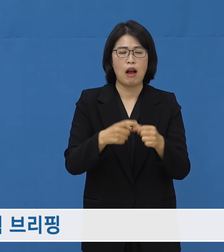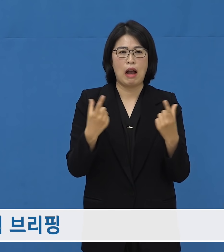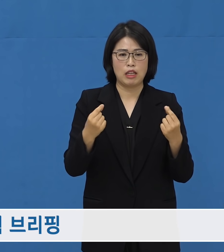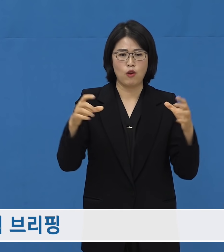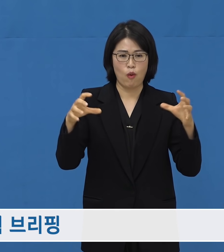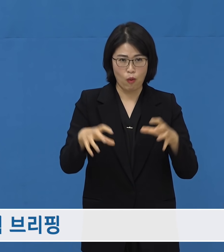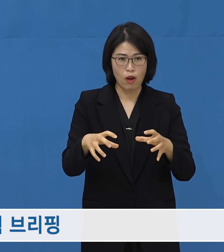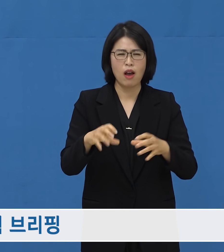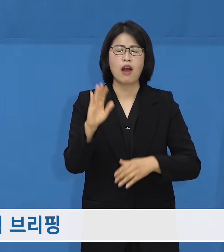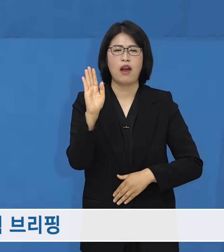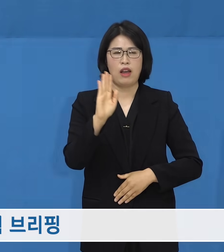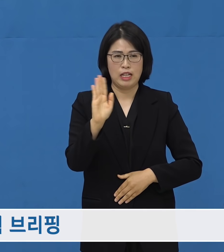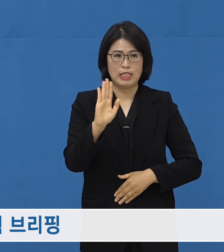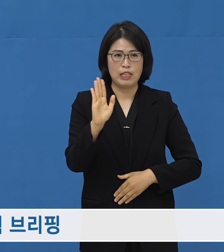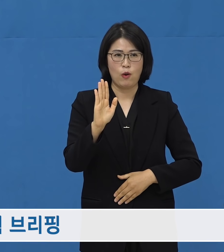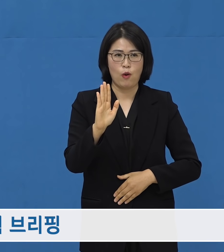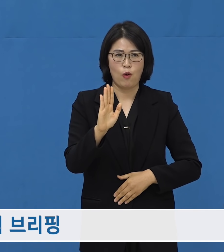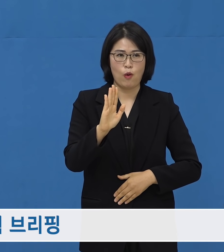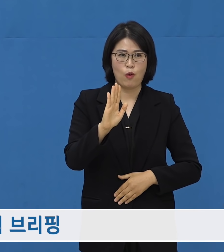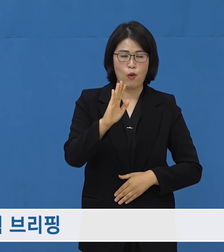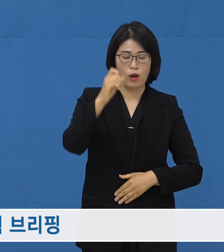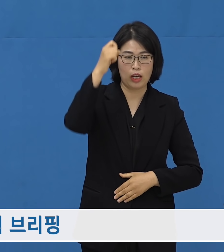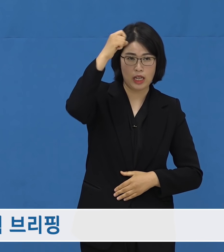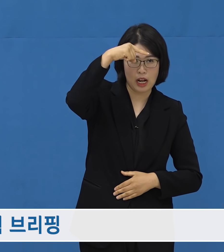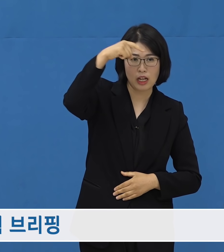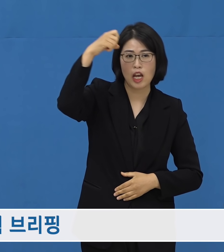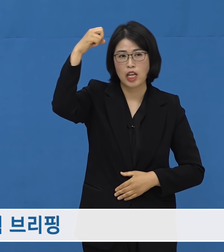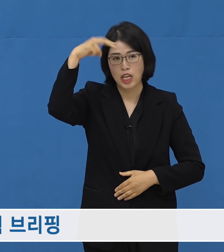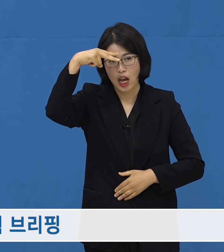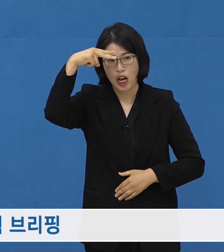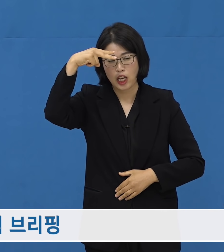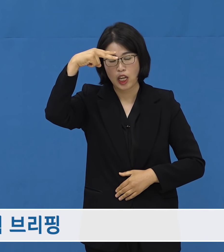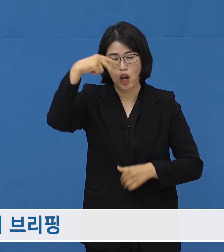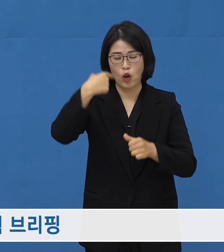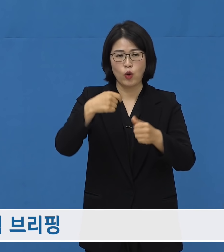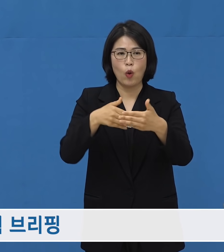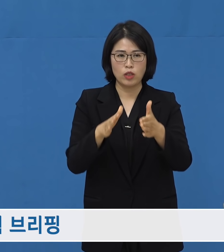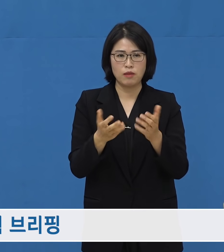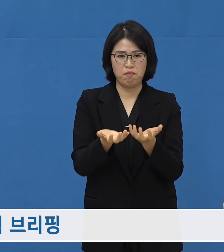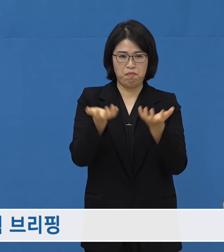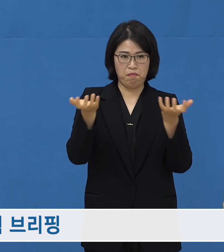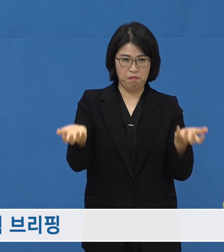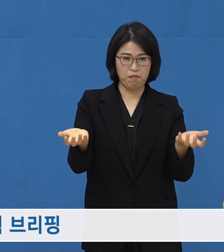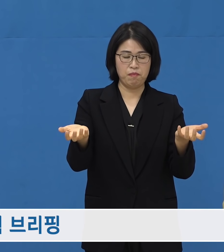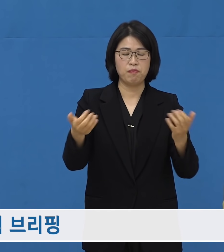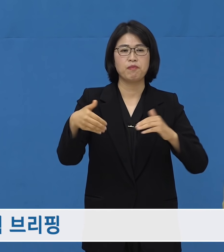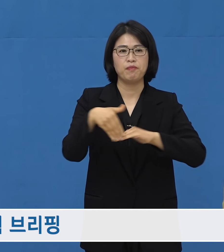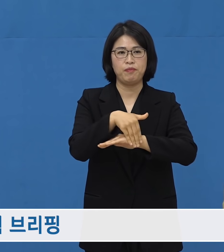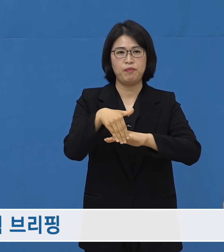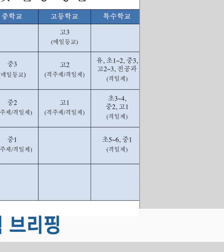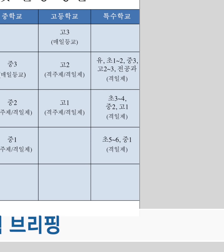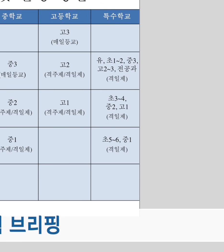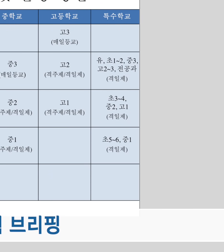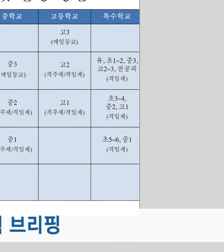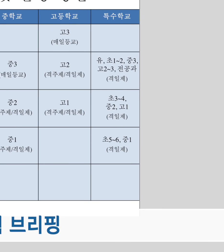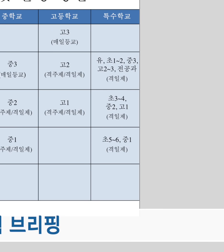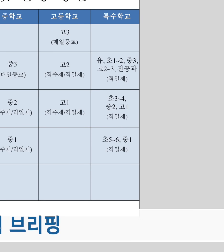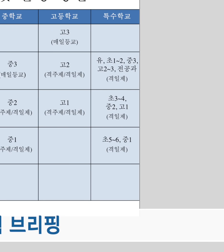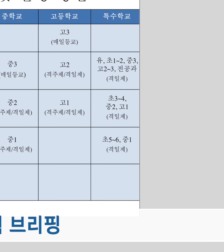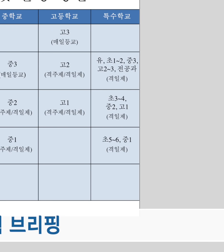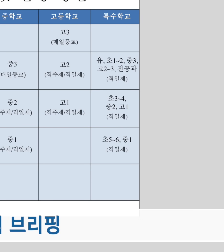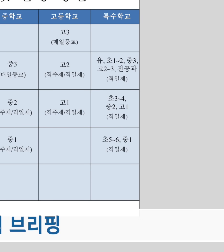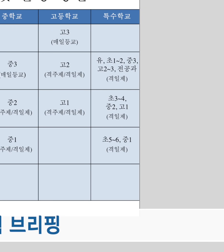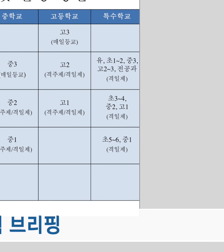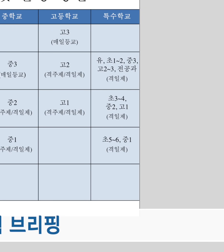아니라 1학년과 2학년 교실을 교차 배치할 예정입니다. 그리고 5월